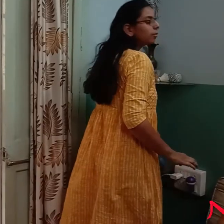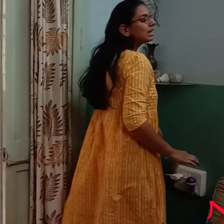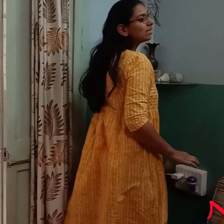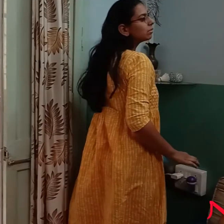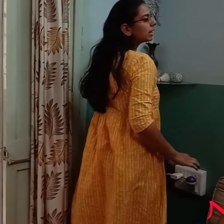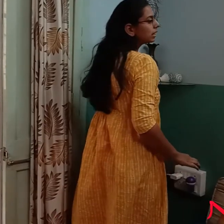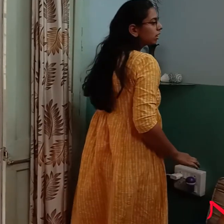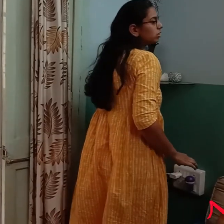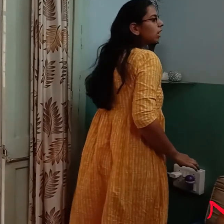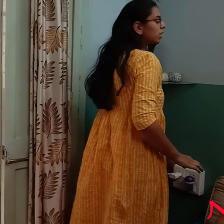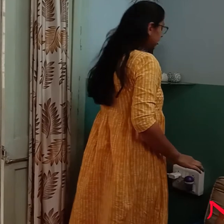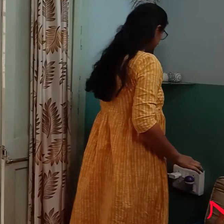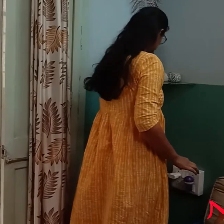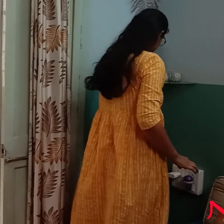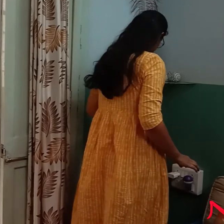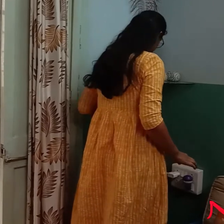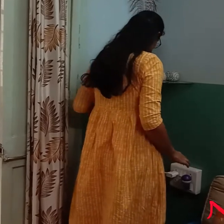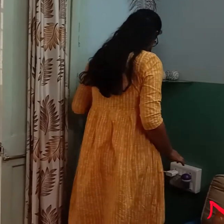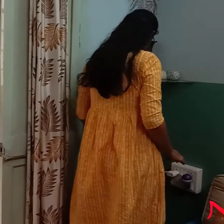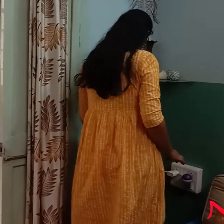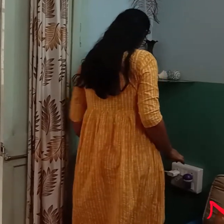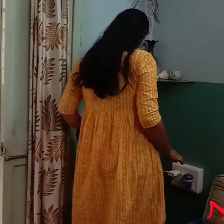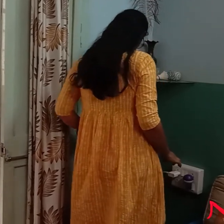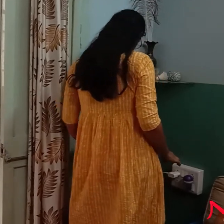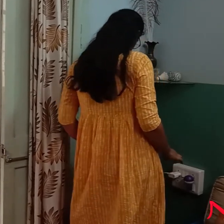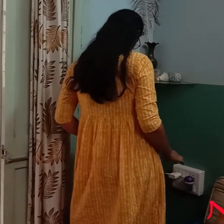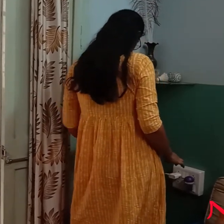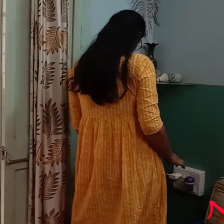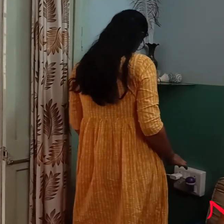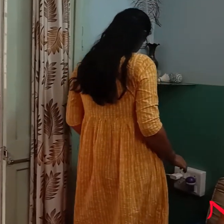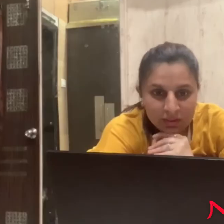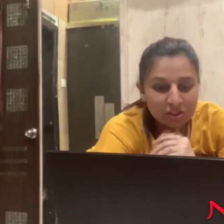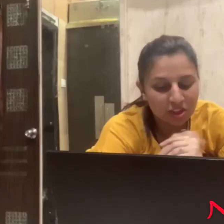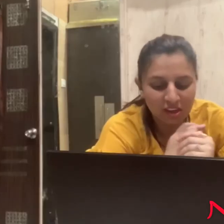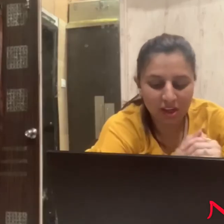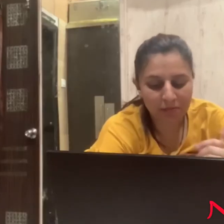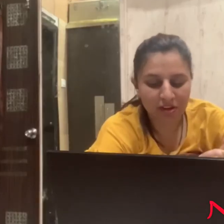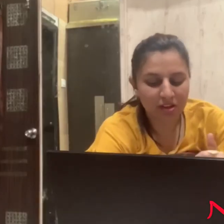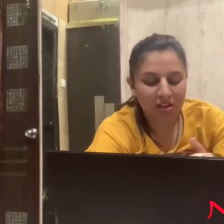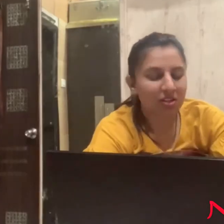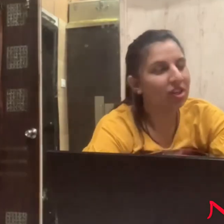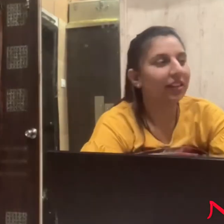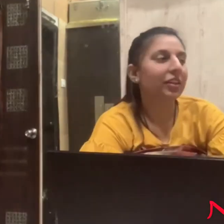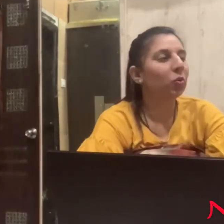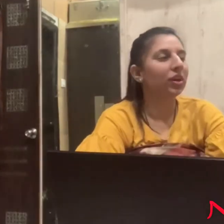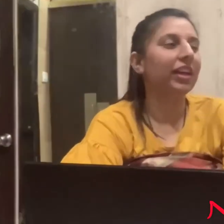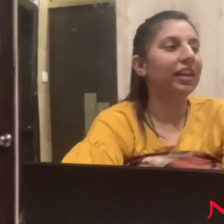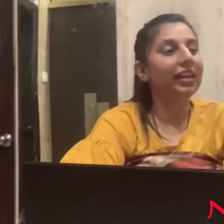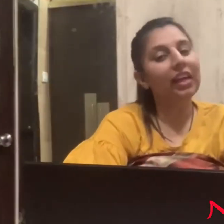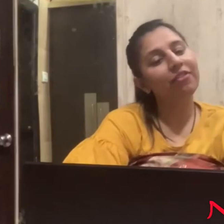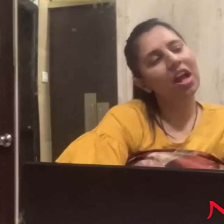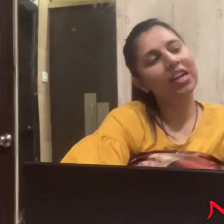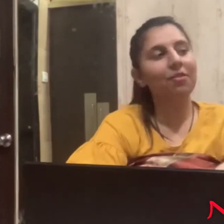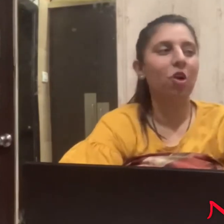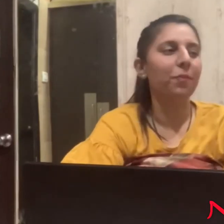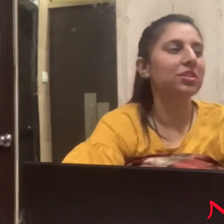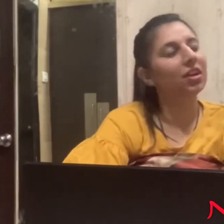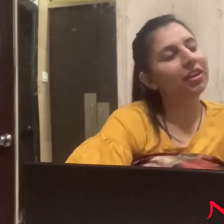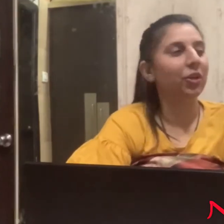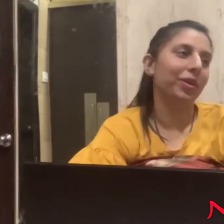टीवी बंद करो जाओ खेलने जाओ सुबह से टीवी देख रहे हो तुम लोग चल कल्पना चाहती थोड़ा खेलने के लिए, फिर आते हैं वापस कंटिन्यू